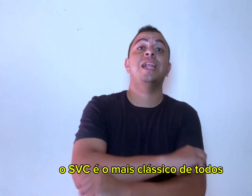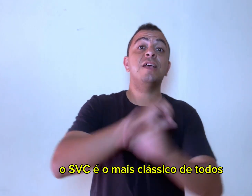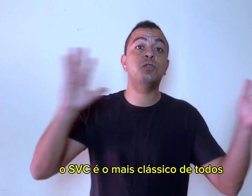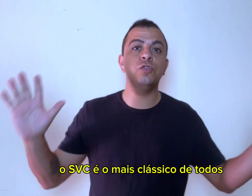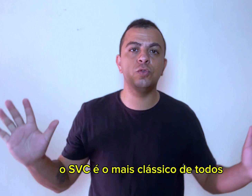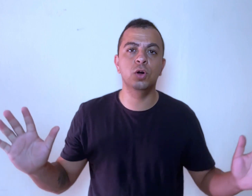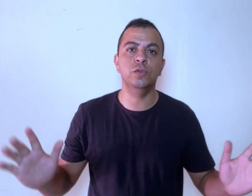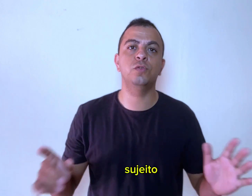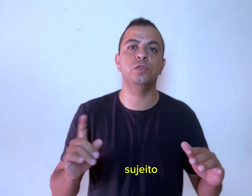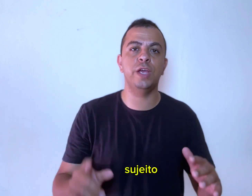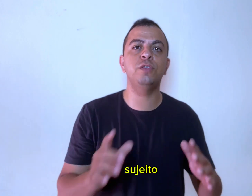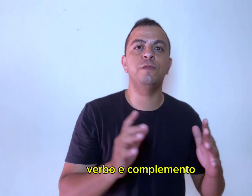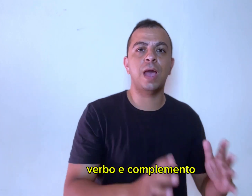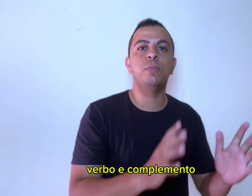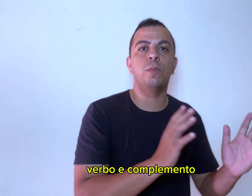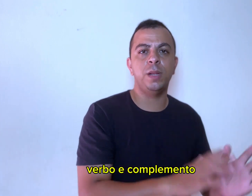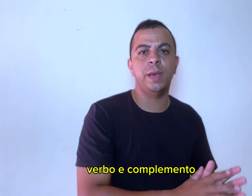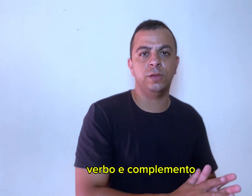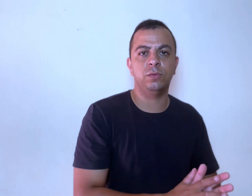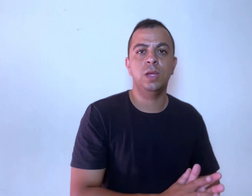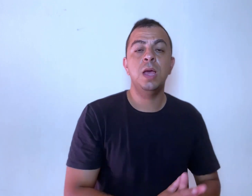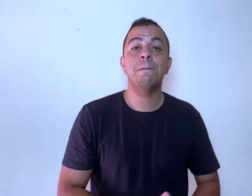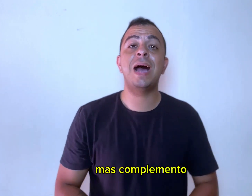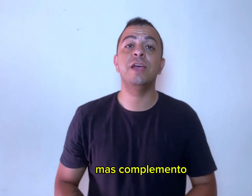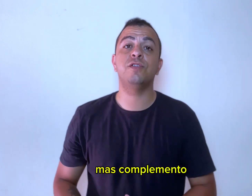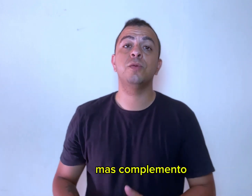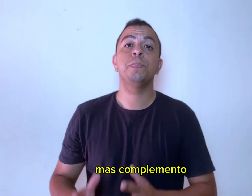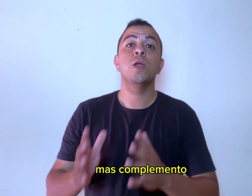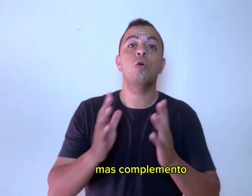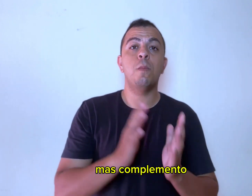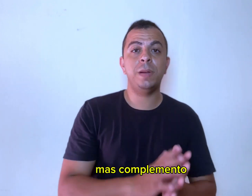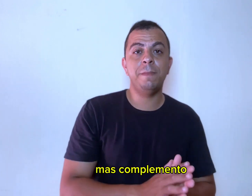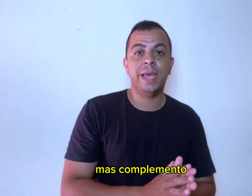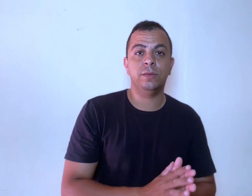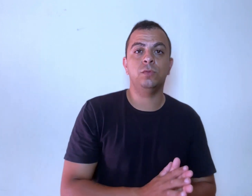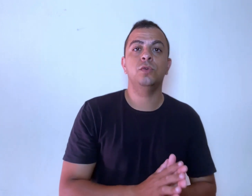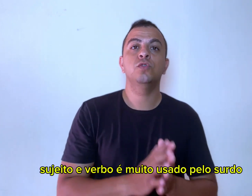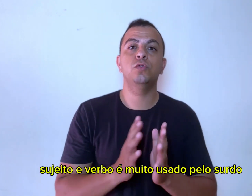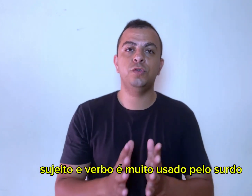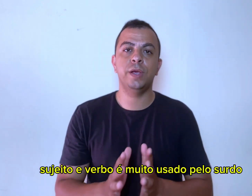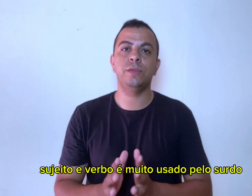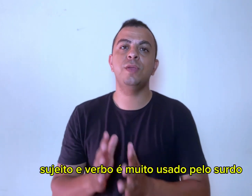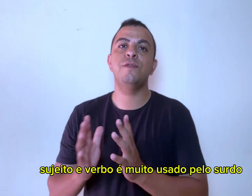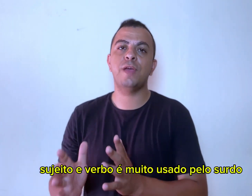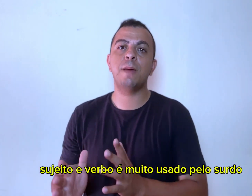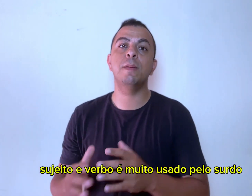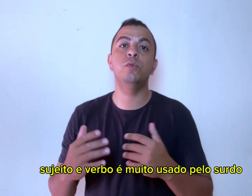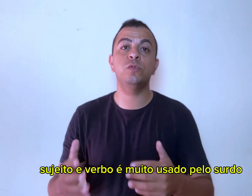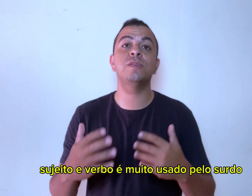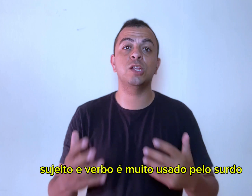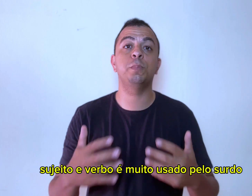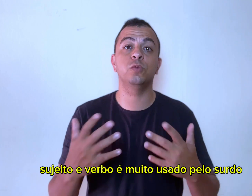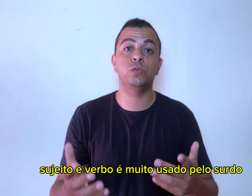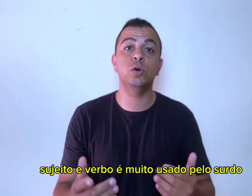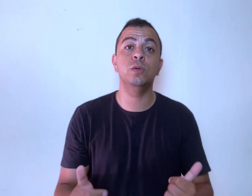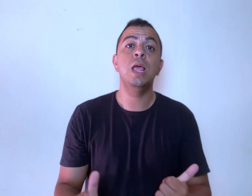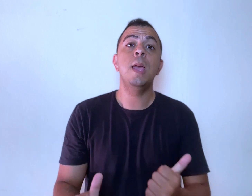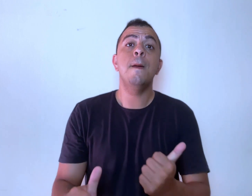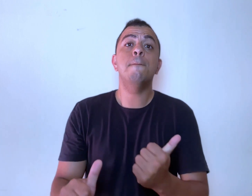clássico de todos. Sujeito, verbo e complemento. Mas, complemento, sujeito e verbo é muito usado pelo surdo por